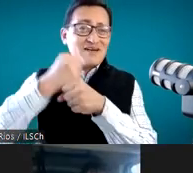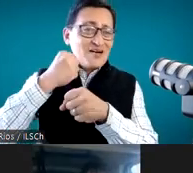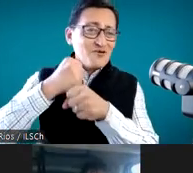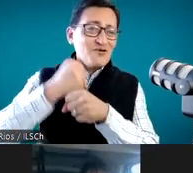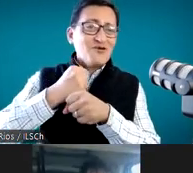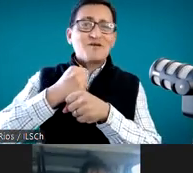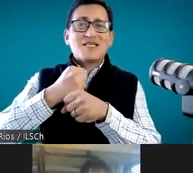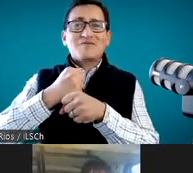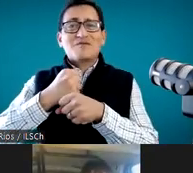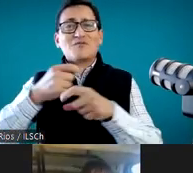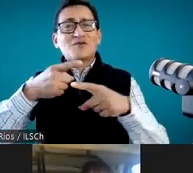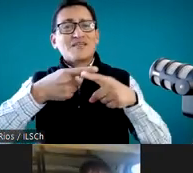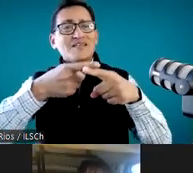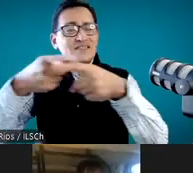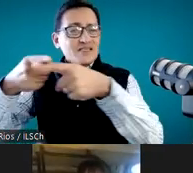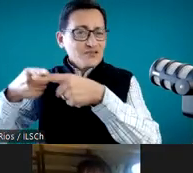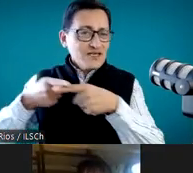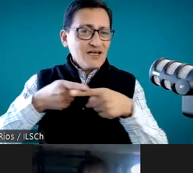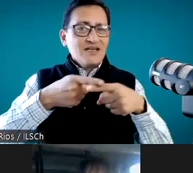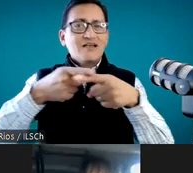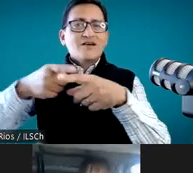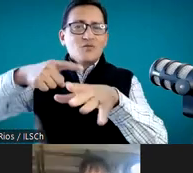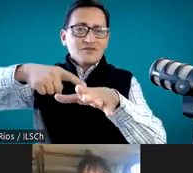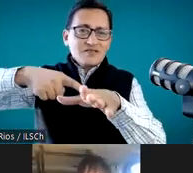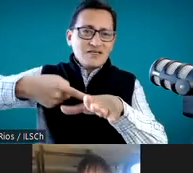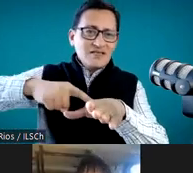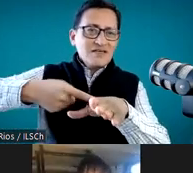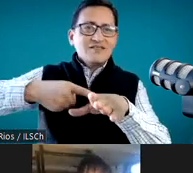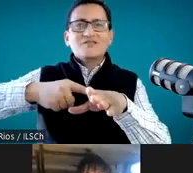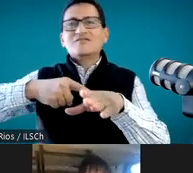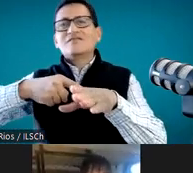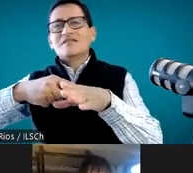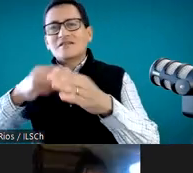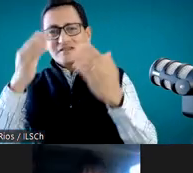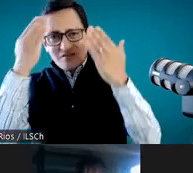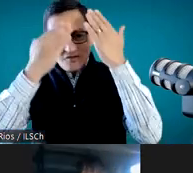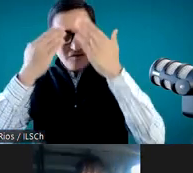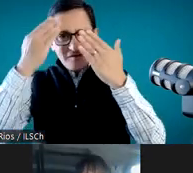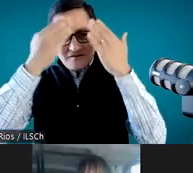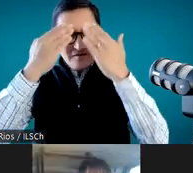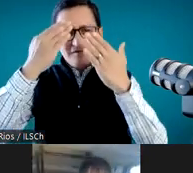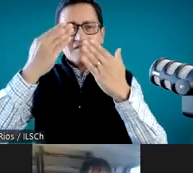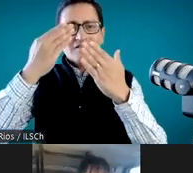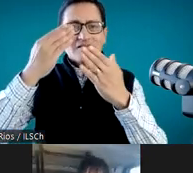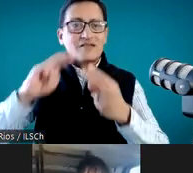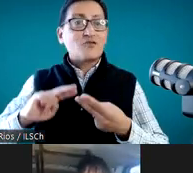decía trabajo, aprendimos cómo se decía social, cómo se decía técnico,